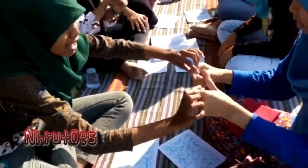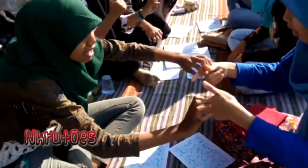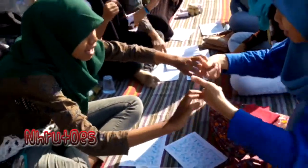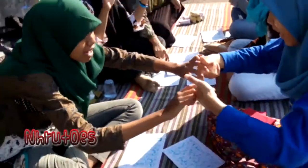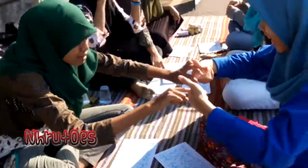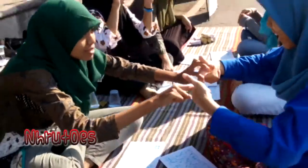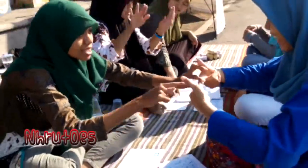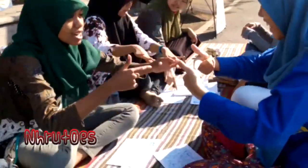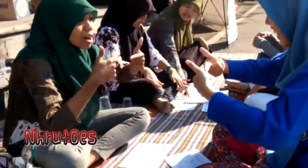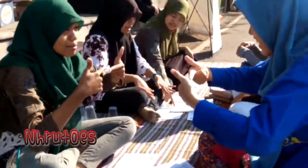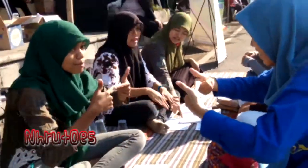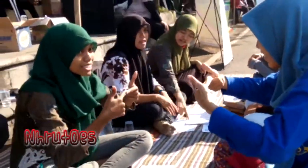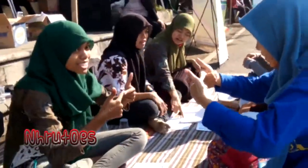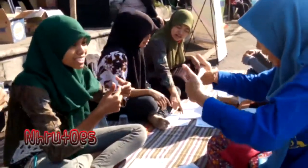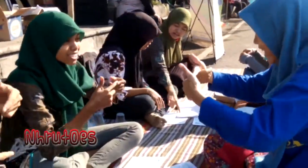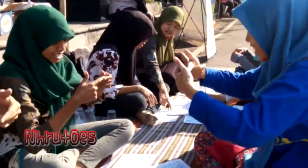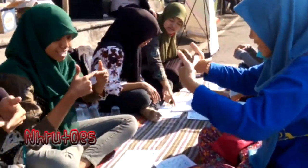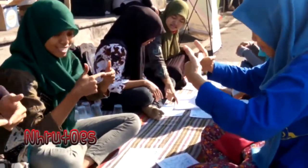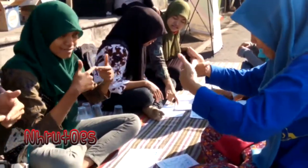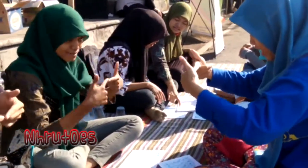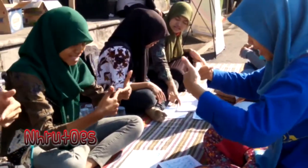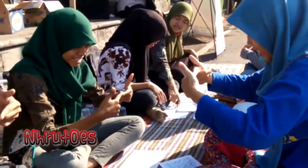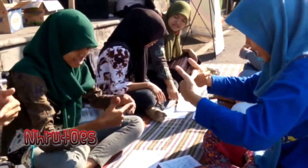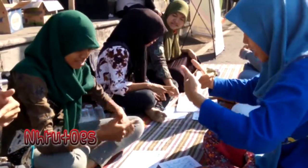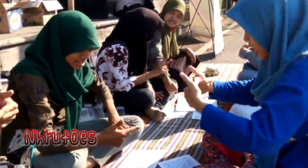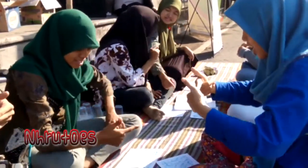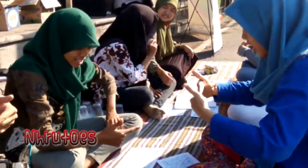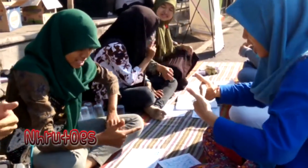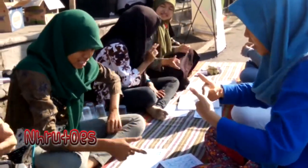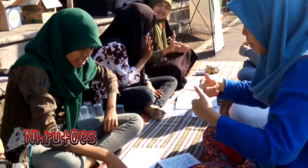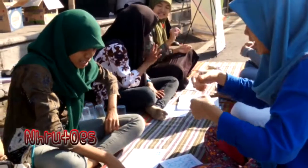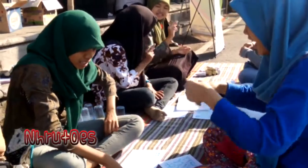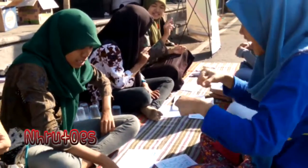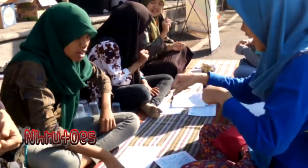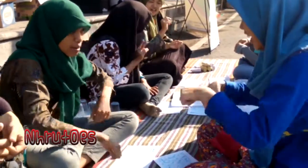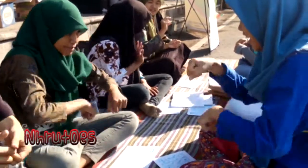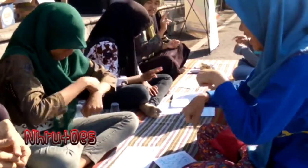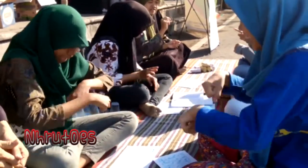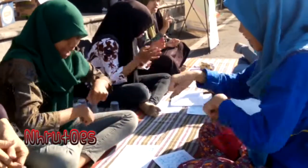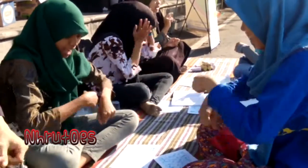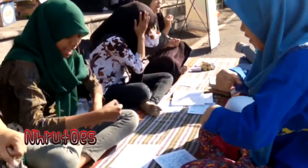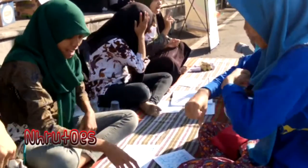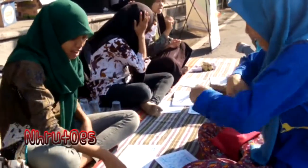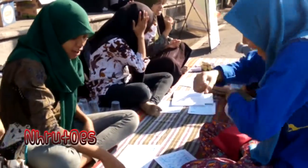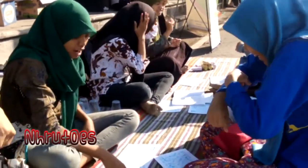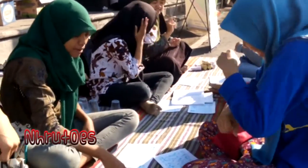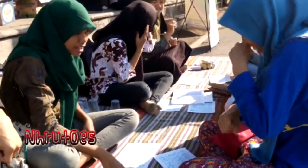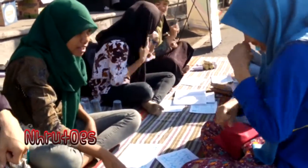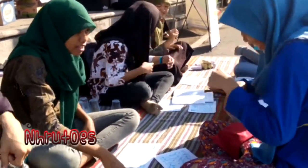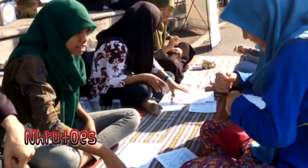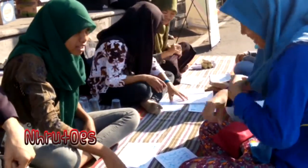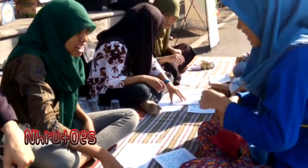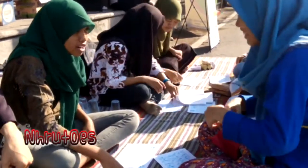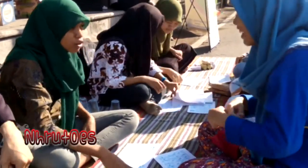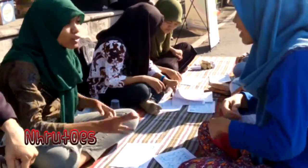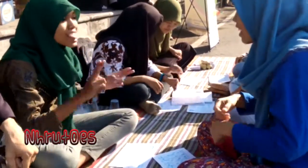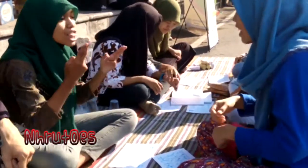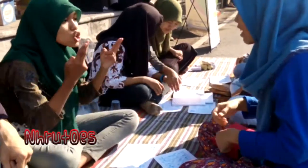total 100 ya. Oke. Baik. Untuk acara selanjutnya dalam pembagian bunga sudah di terima kasih ya.